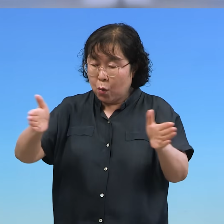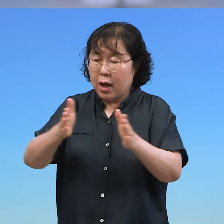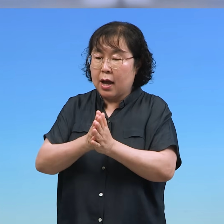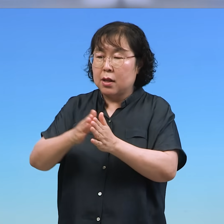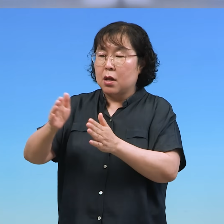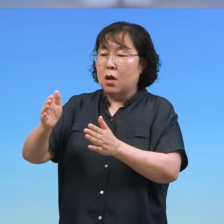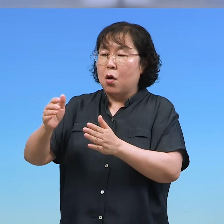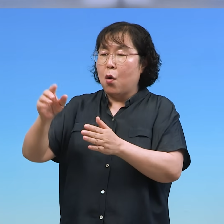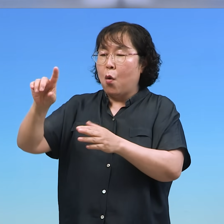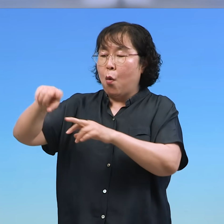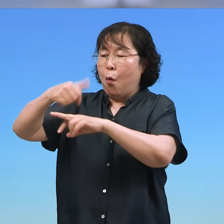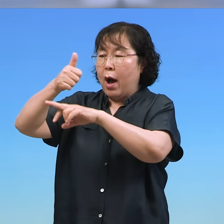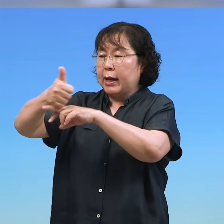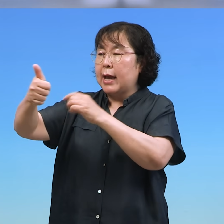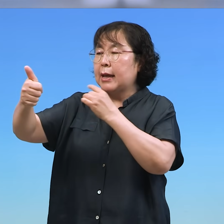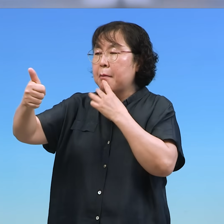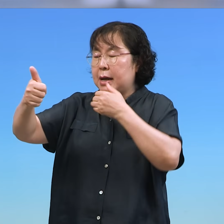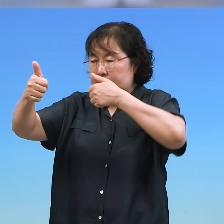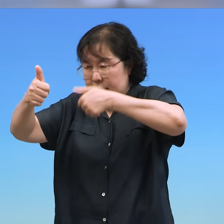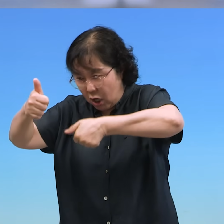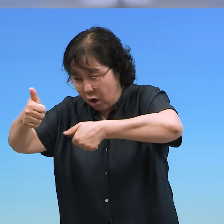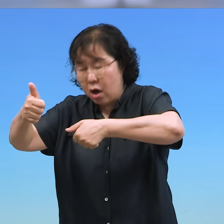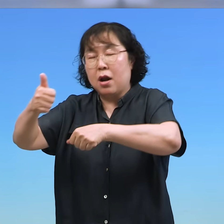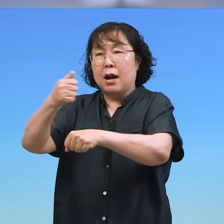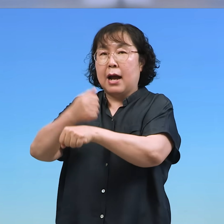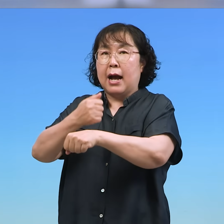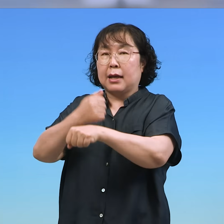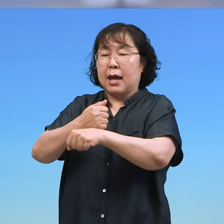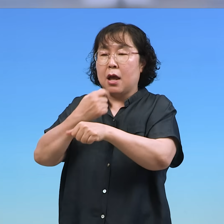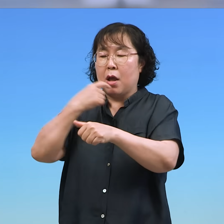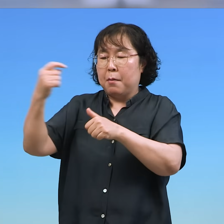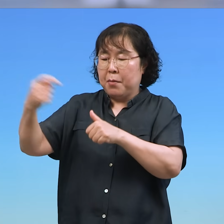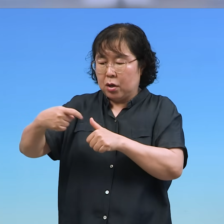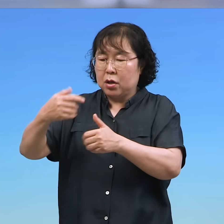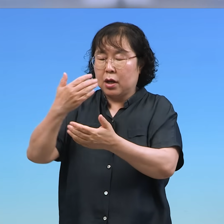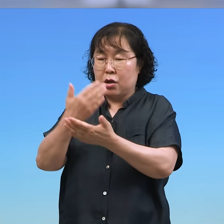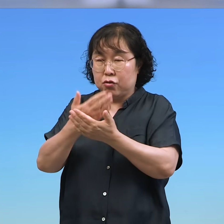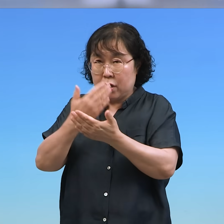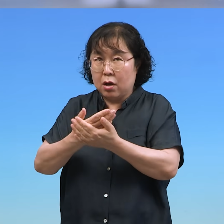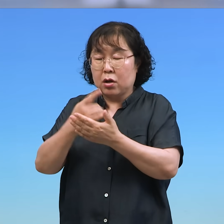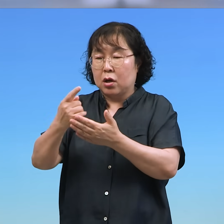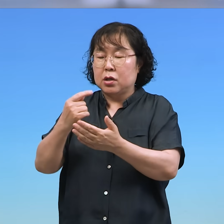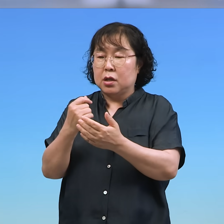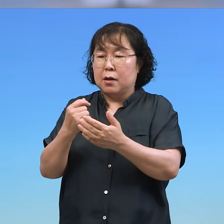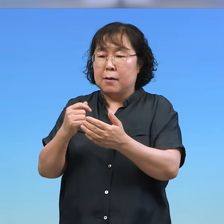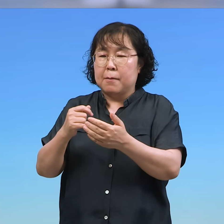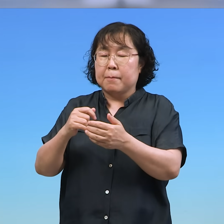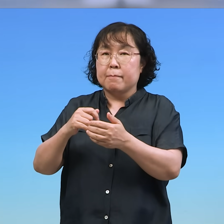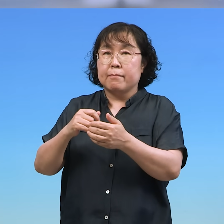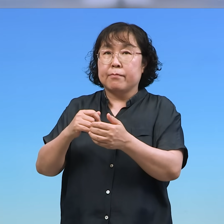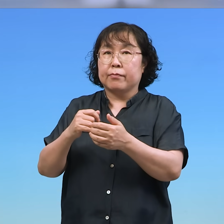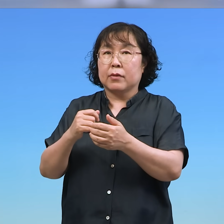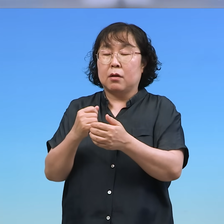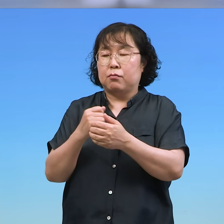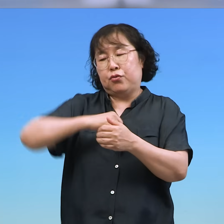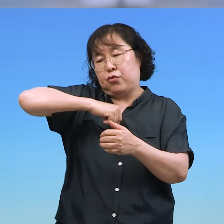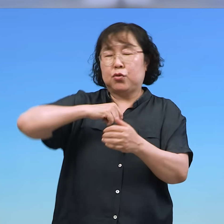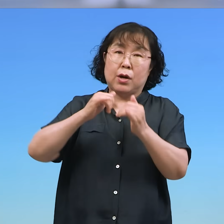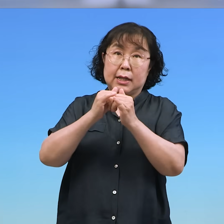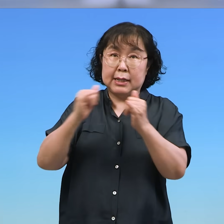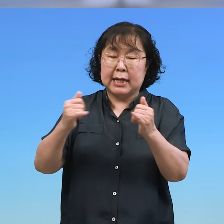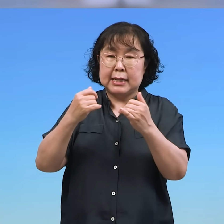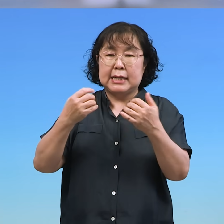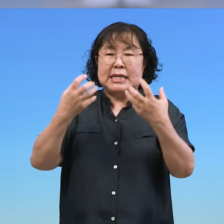인간에게도 왕 외에는 절하지 않고 섬기지 않도록 조서를 내려주십시오. 그걸 어기는 자들은 사자굴에